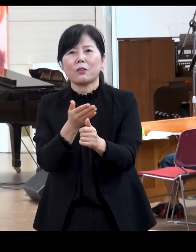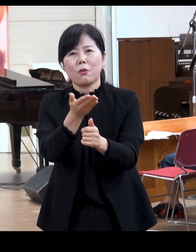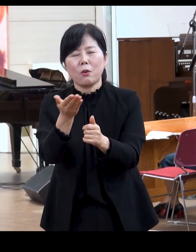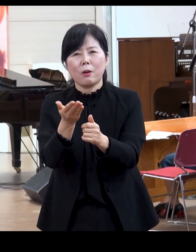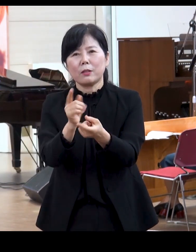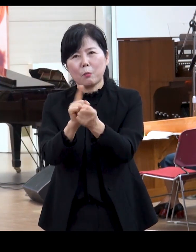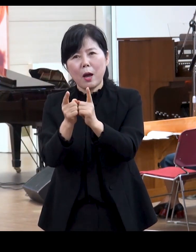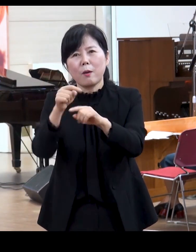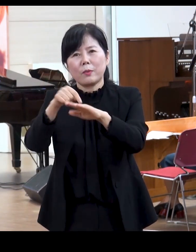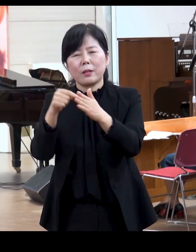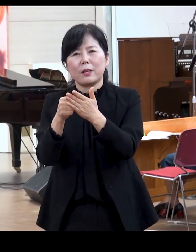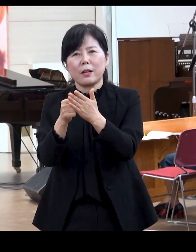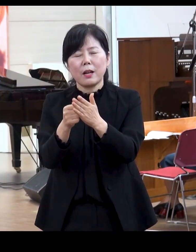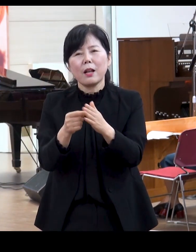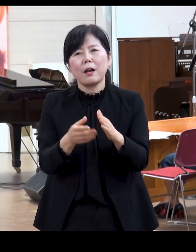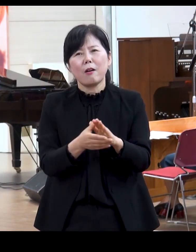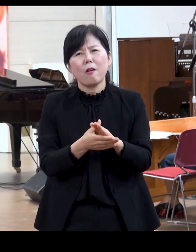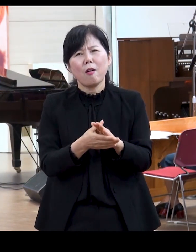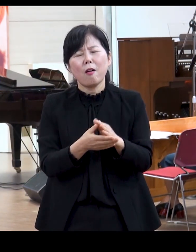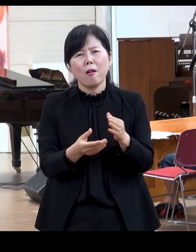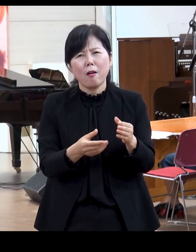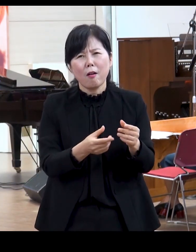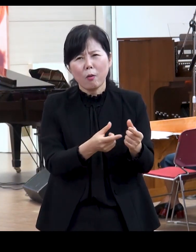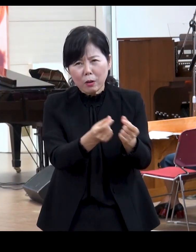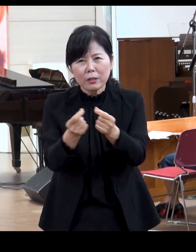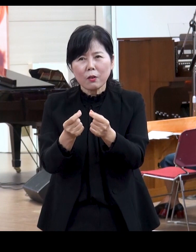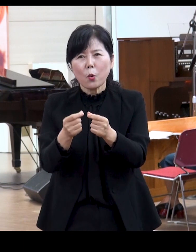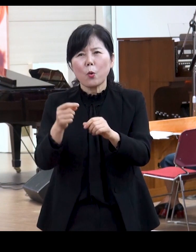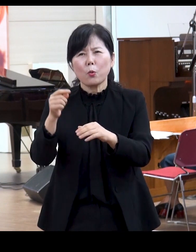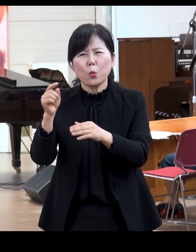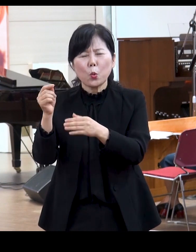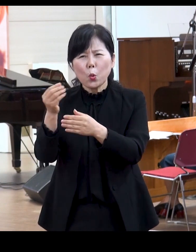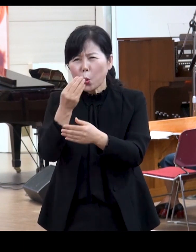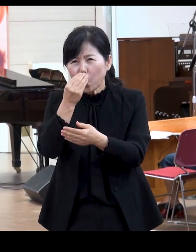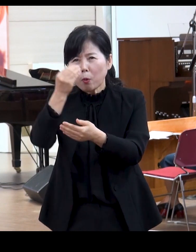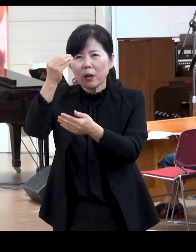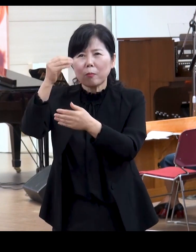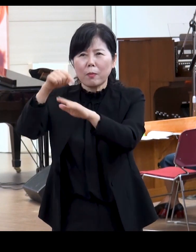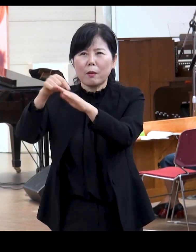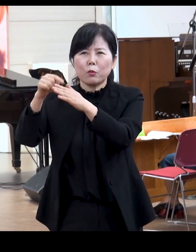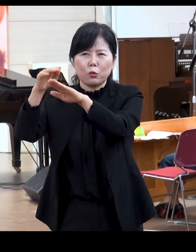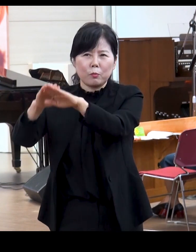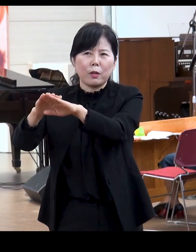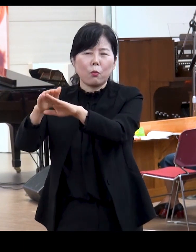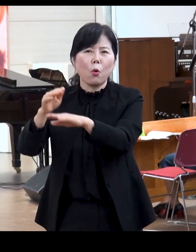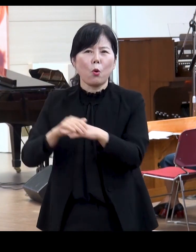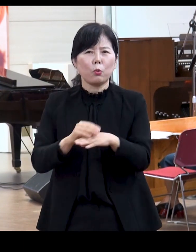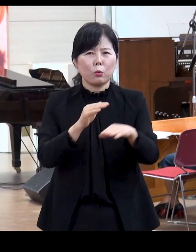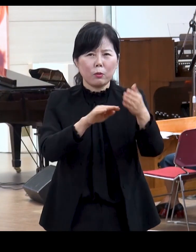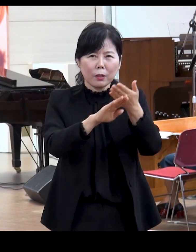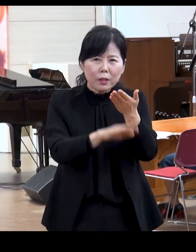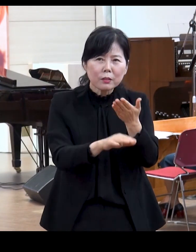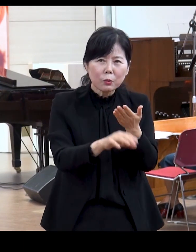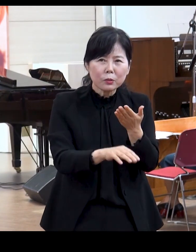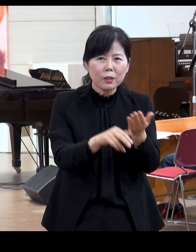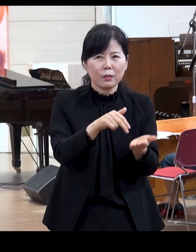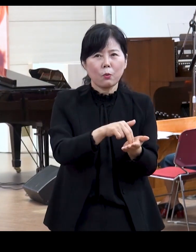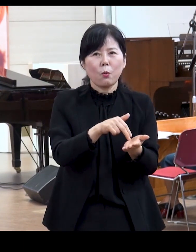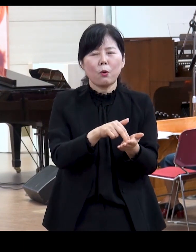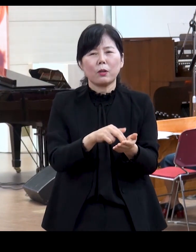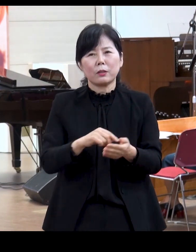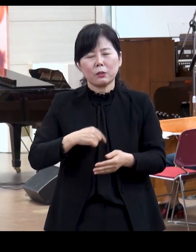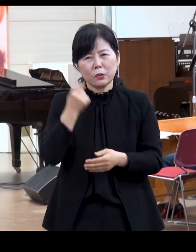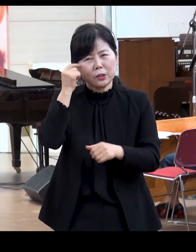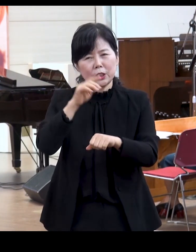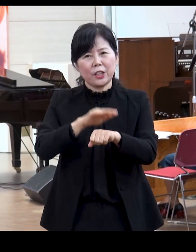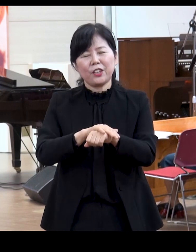울라. 서로 마음을 같이하며 높은 데 마음을 두지 말고 도리어 낮은 데 처하며 스스로 지혜